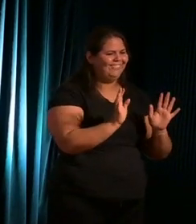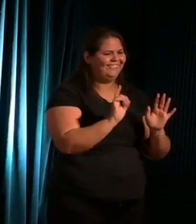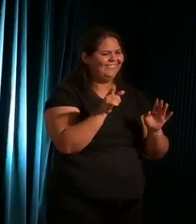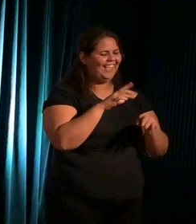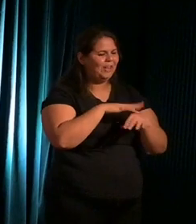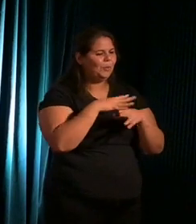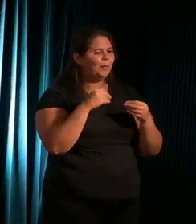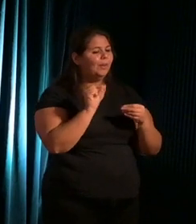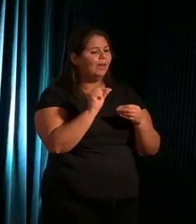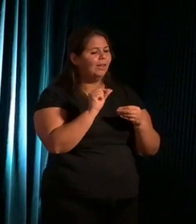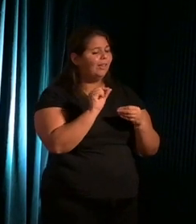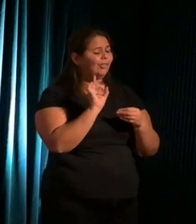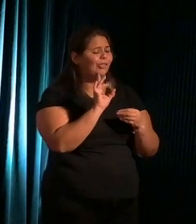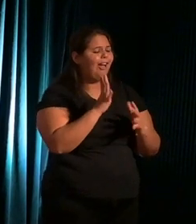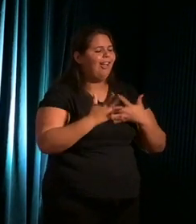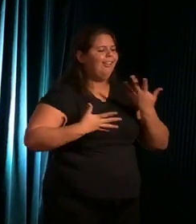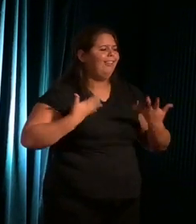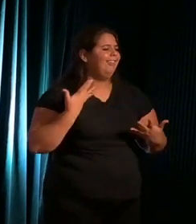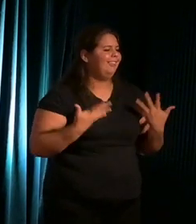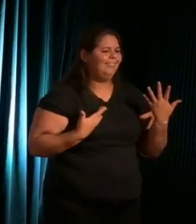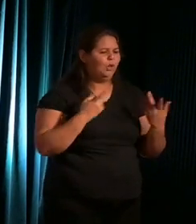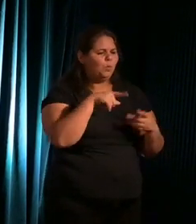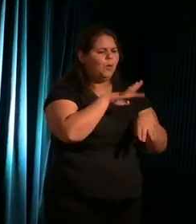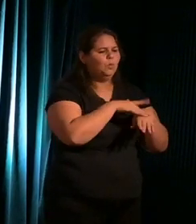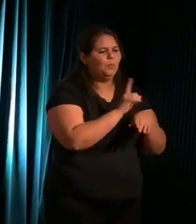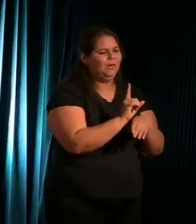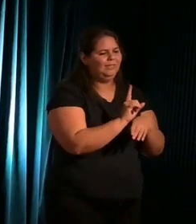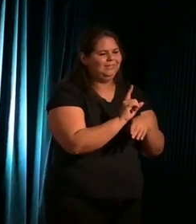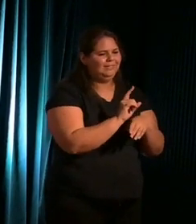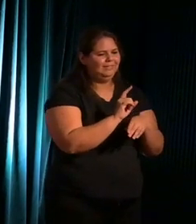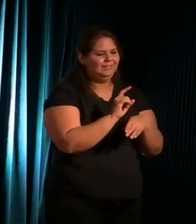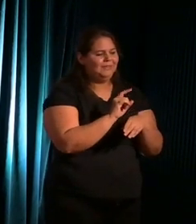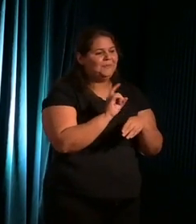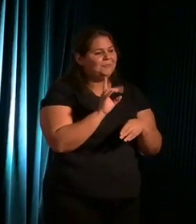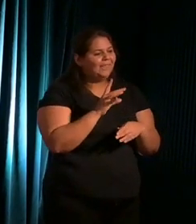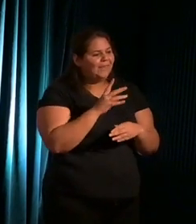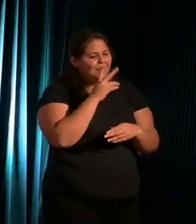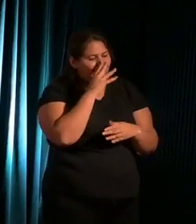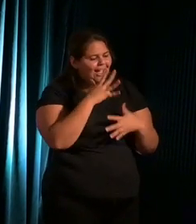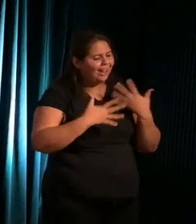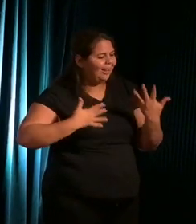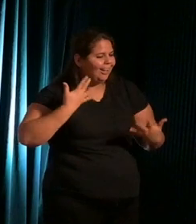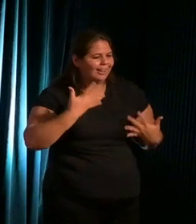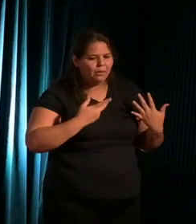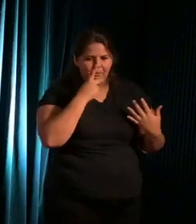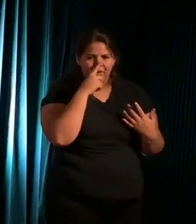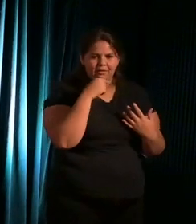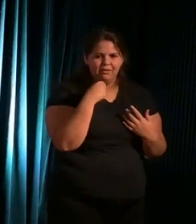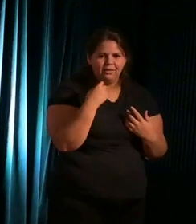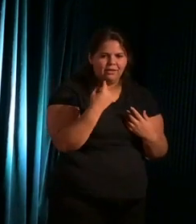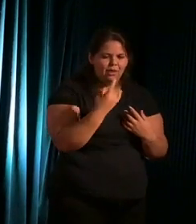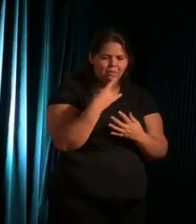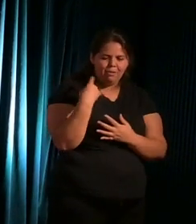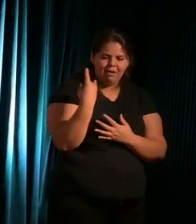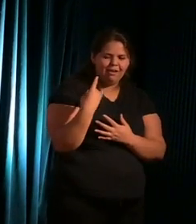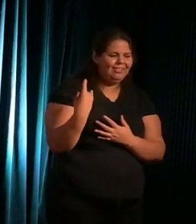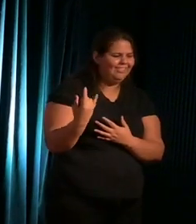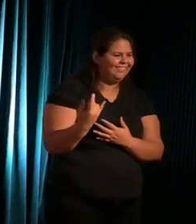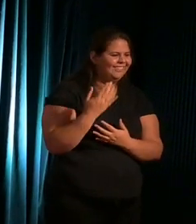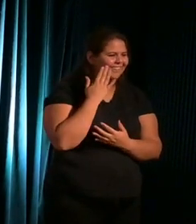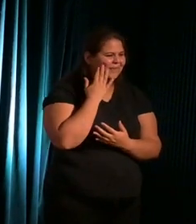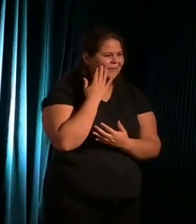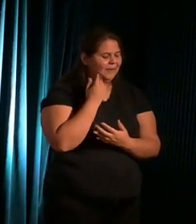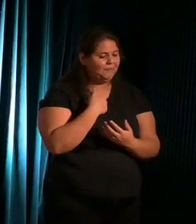encantamento. Ela me olha assim, de uma maneira tão sedutora. De repente, nesse estado, falar